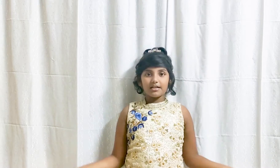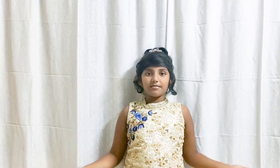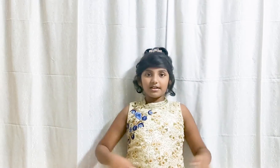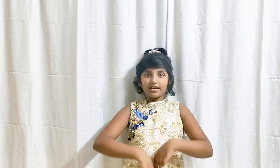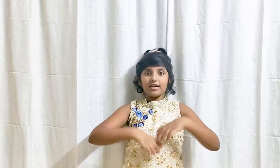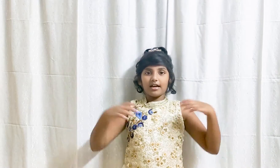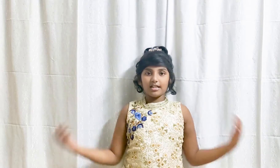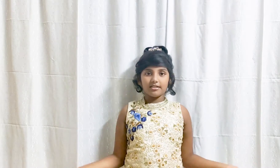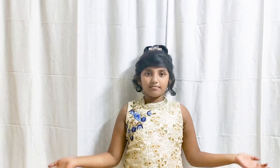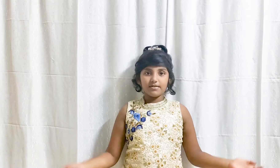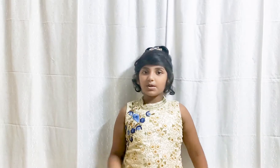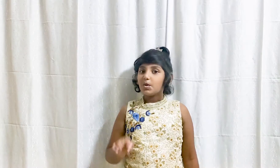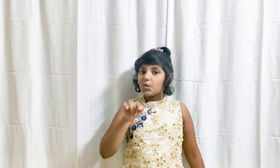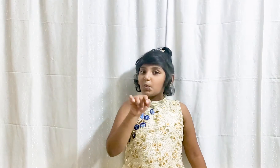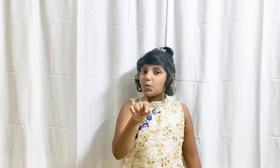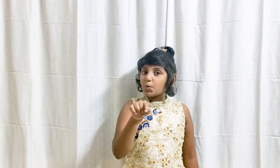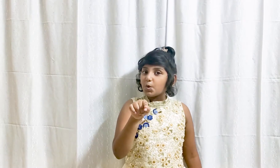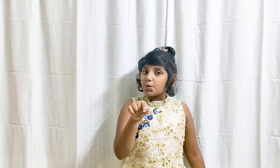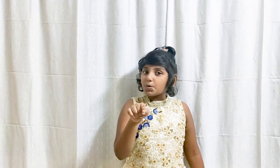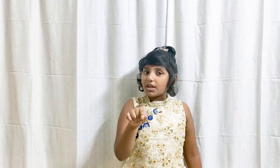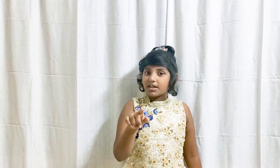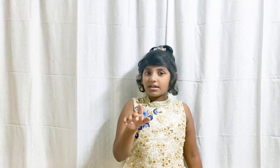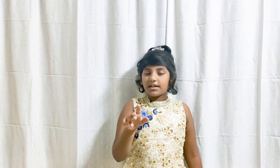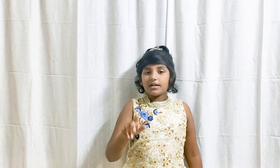தேவ அன்பு உங்களுடைய